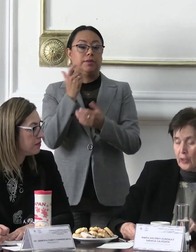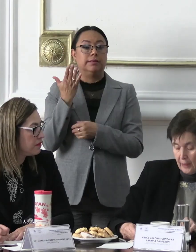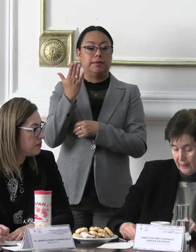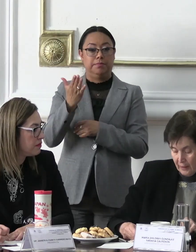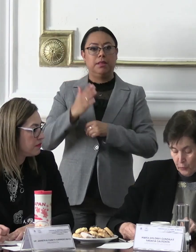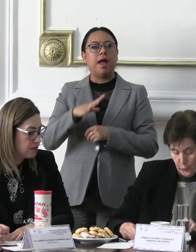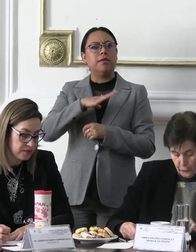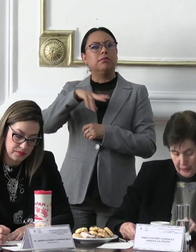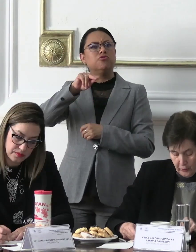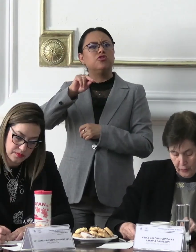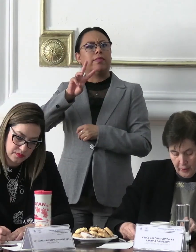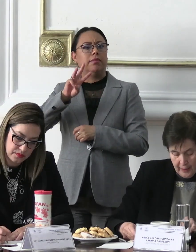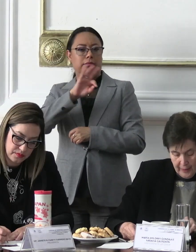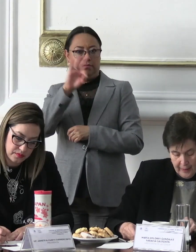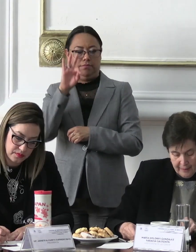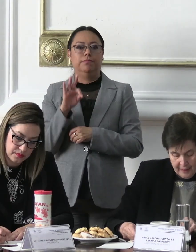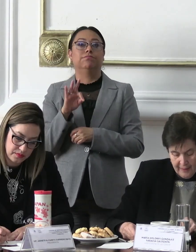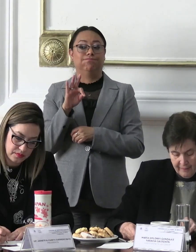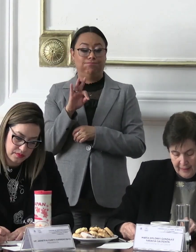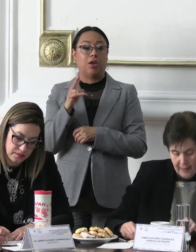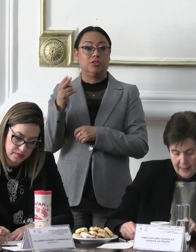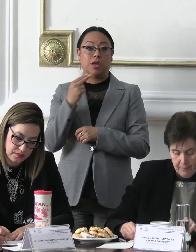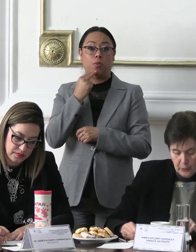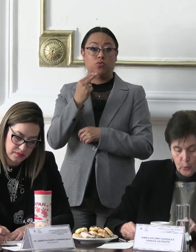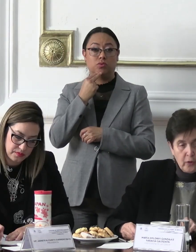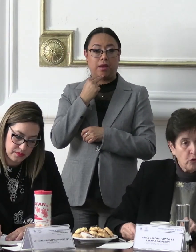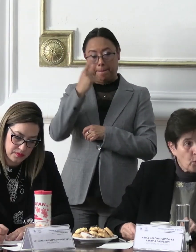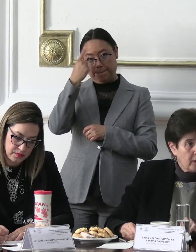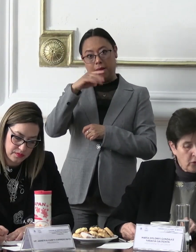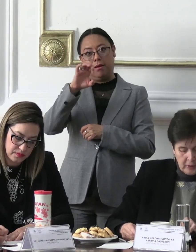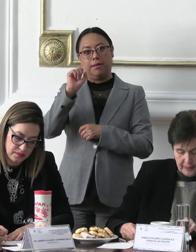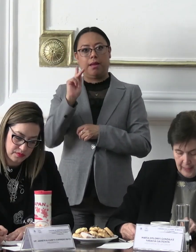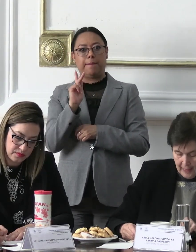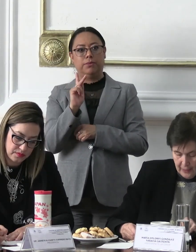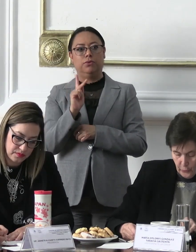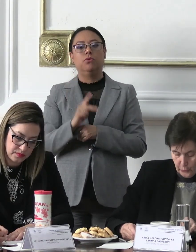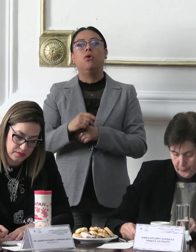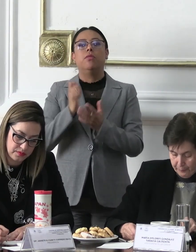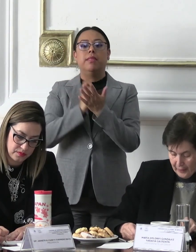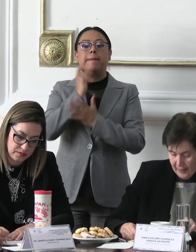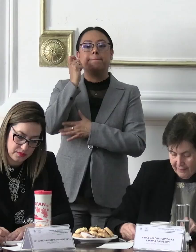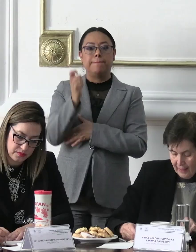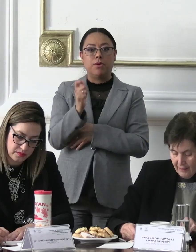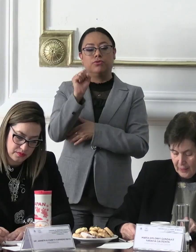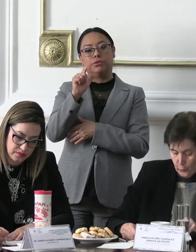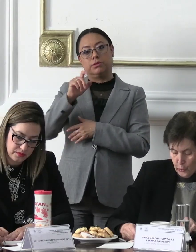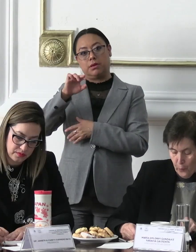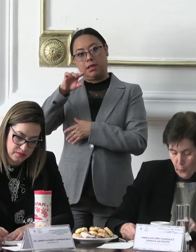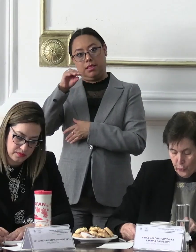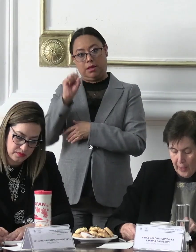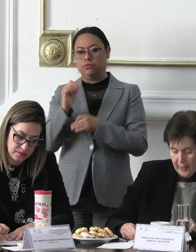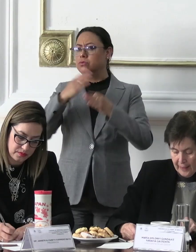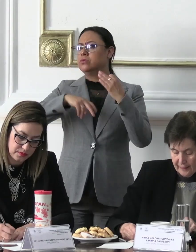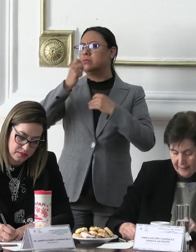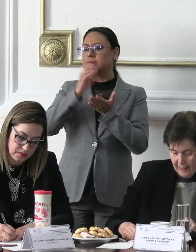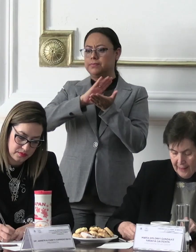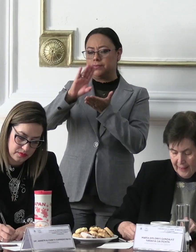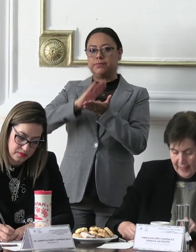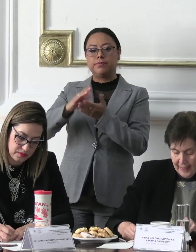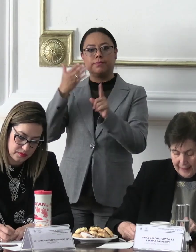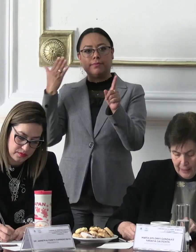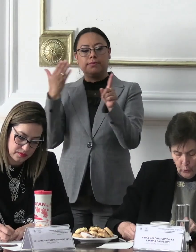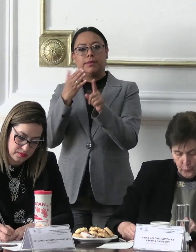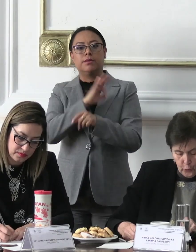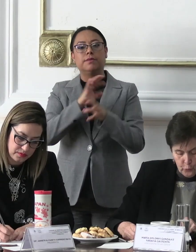un 83%, se destina al capítulo de sueldos y salarios. Esta distribución busca